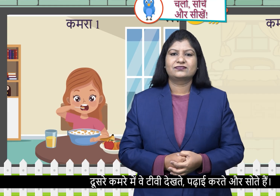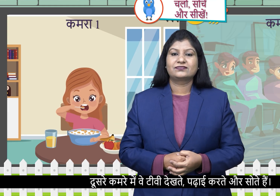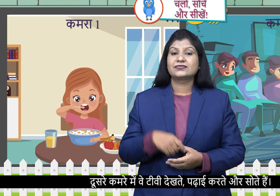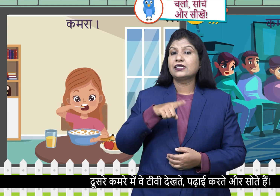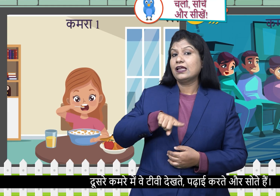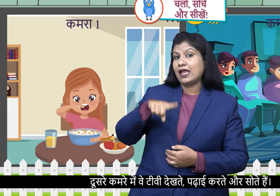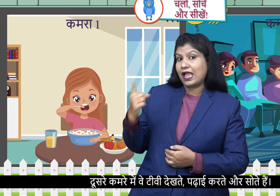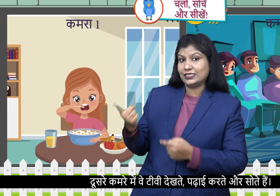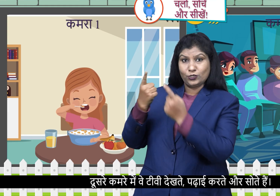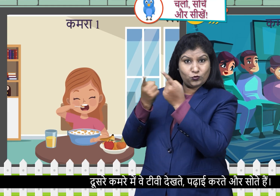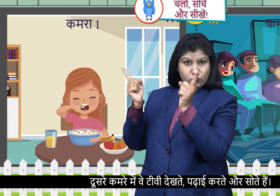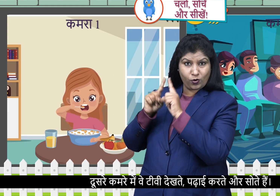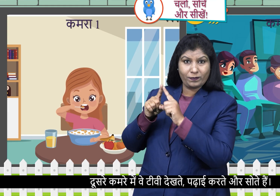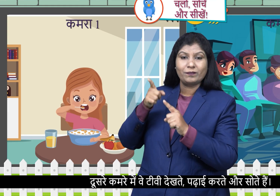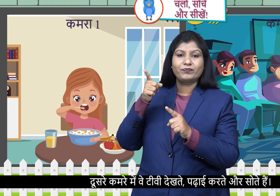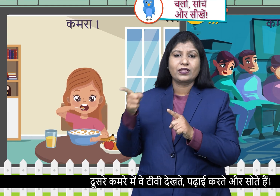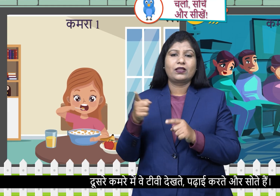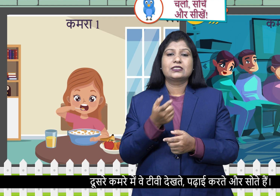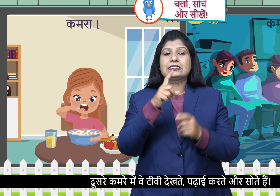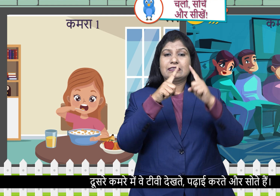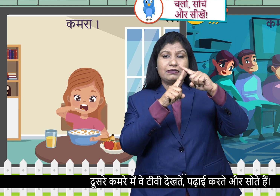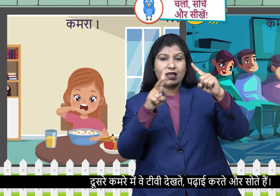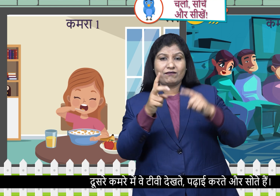दूसरे कमरे में वे टीवी देखते, पढ़ाई करते और सोते हैं।